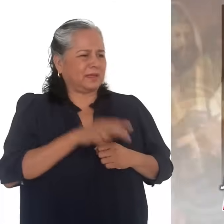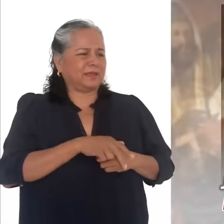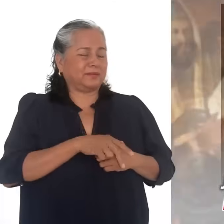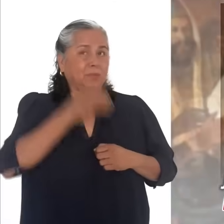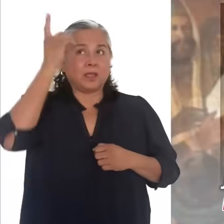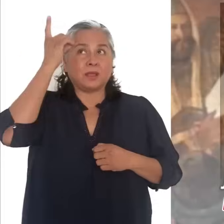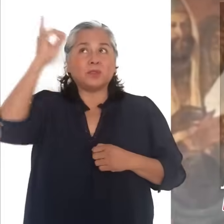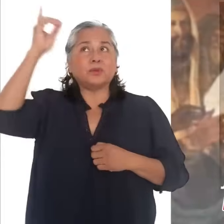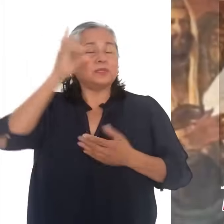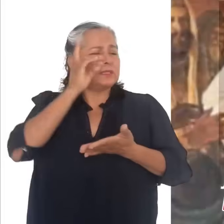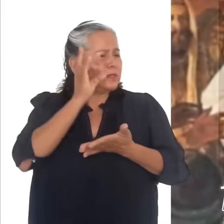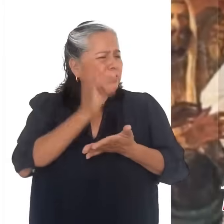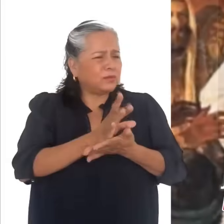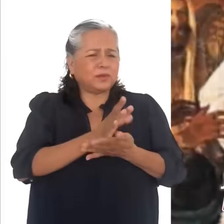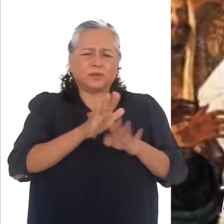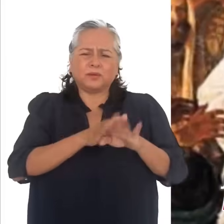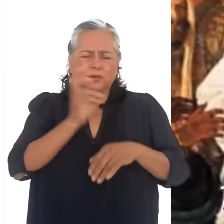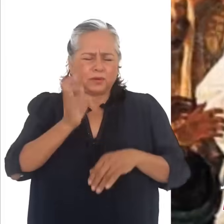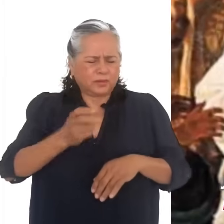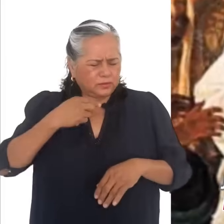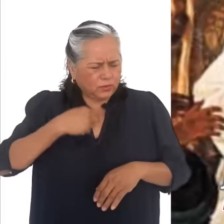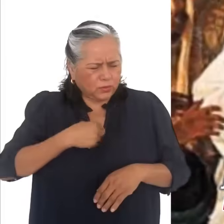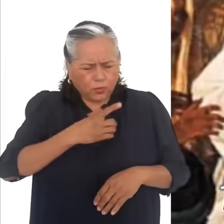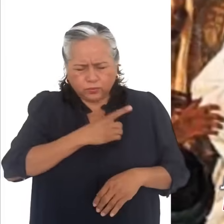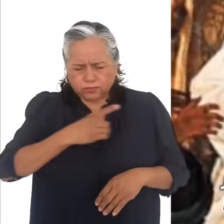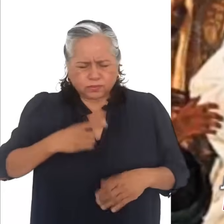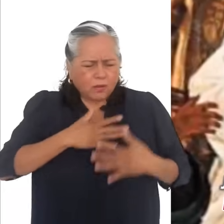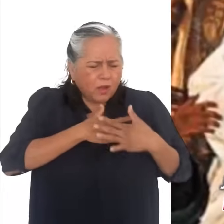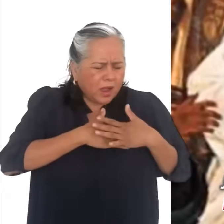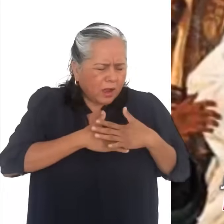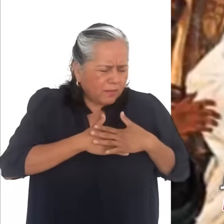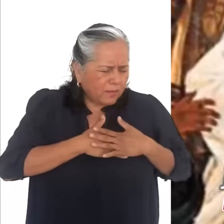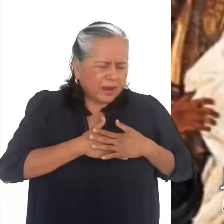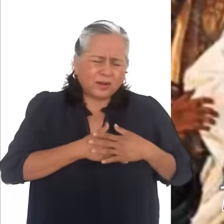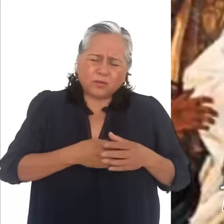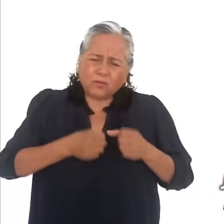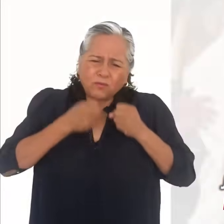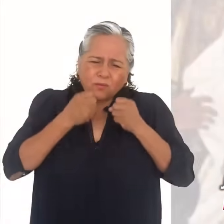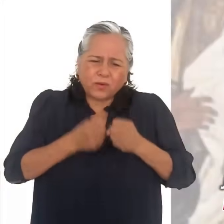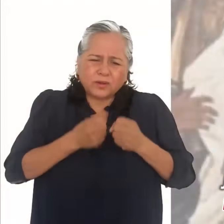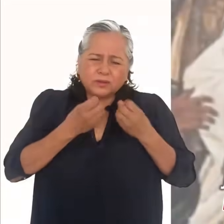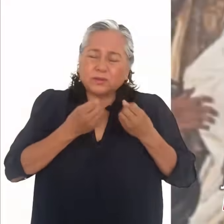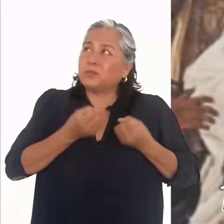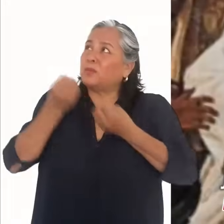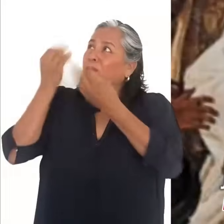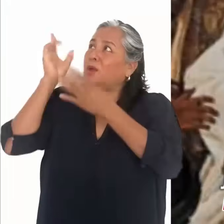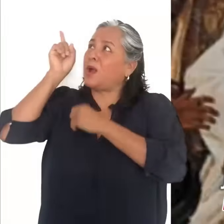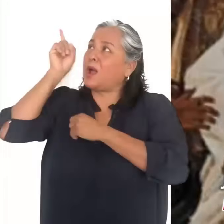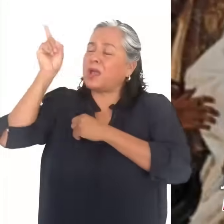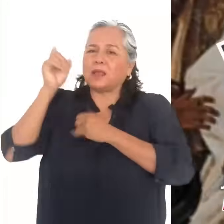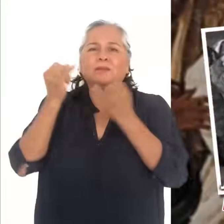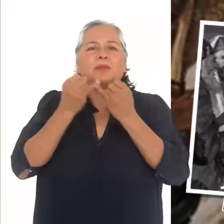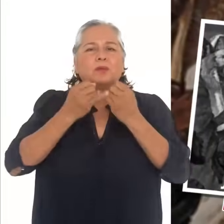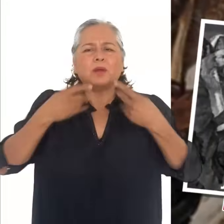otro fuera de él. Y amarlo con todo el corazón, con toda el alma, con todas las fuerzas, y amar al